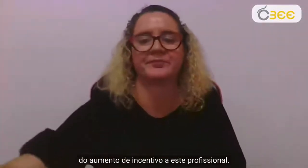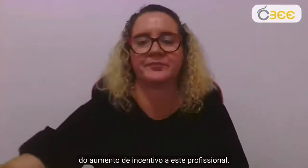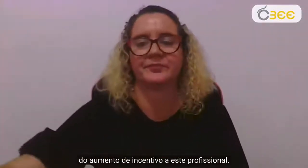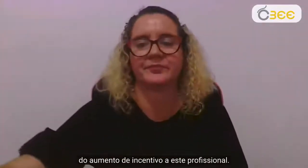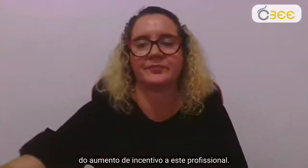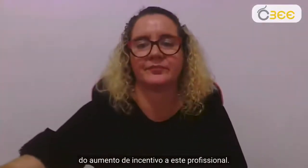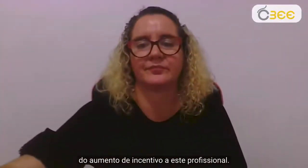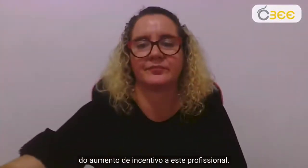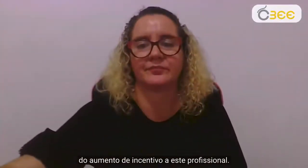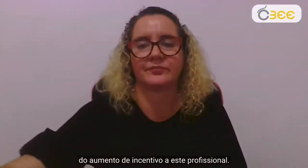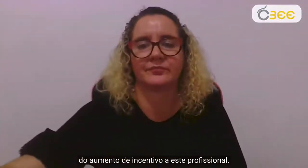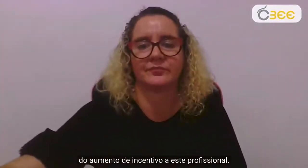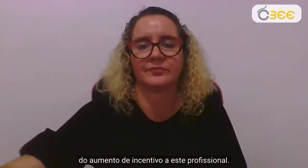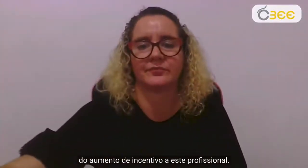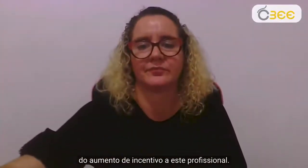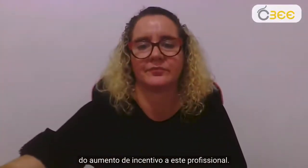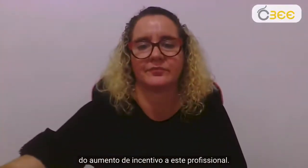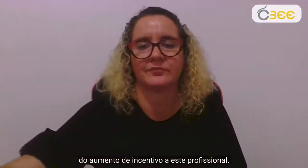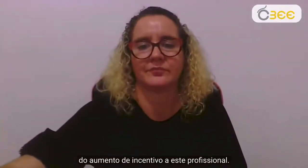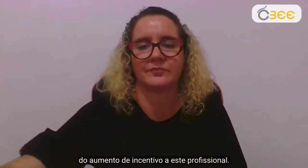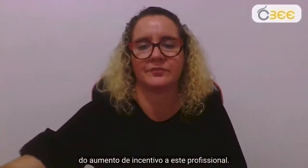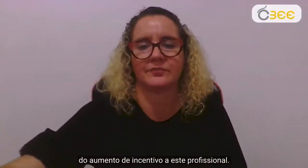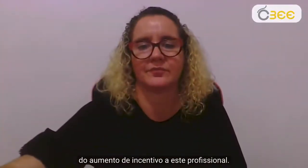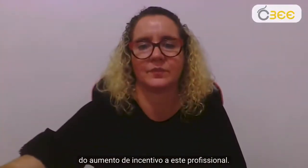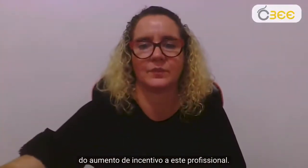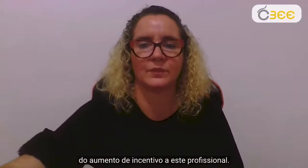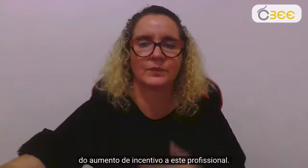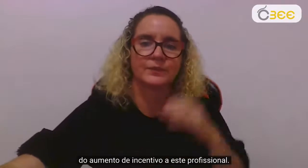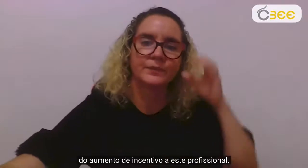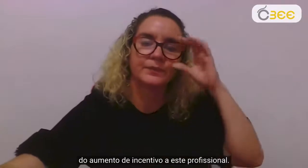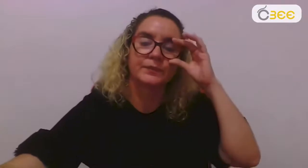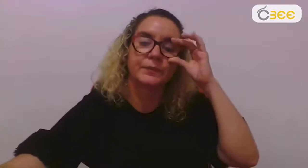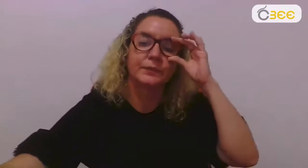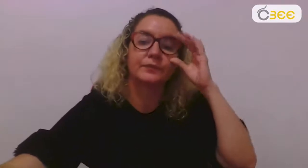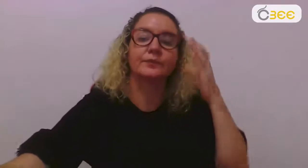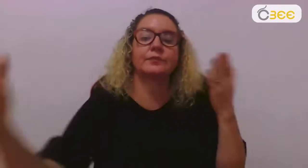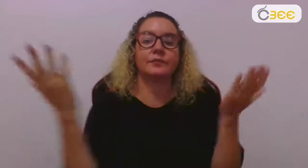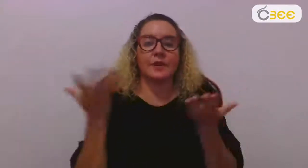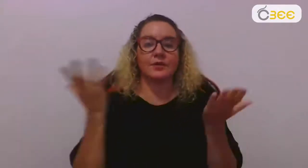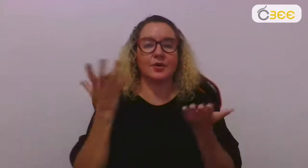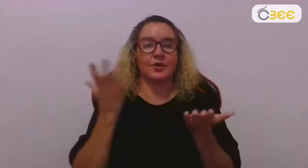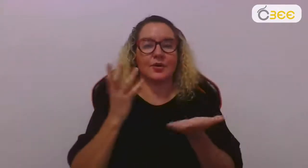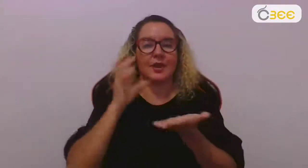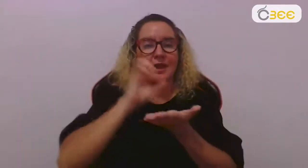necessidade do aumento de incentivo a este profissional.